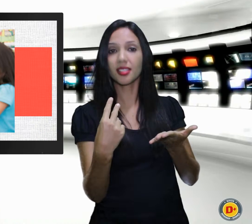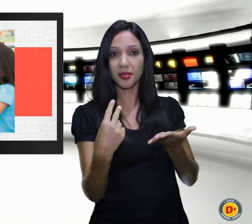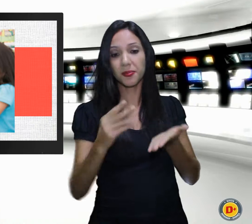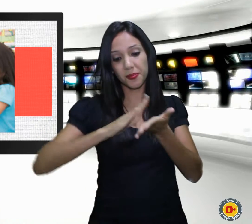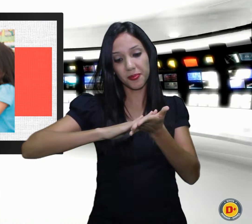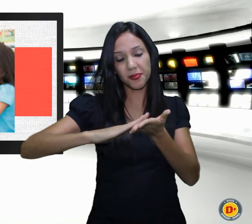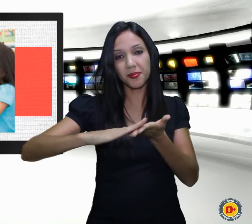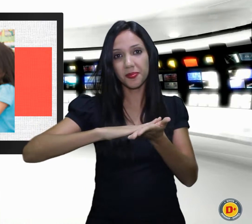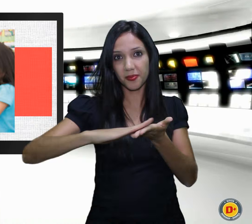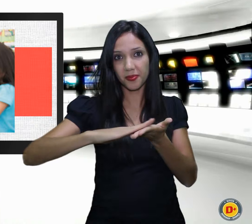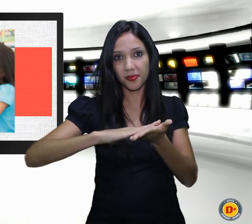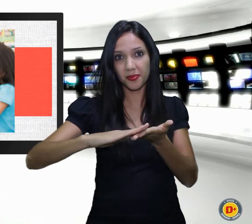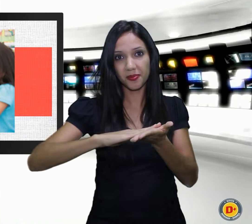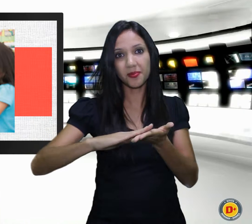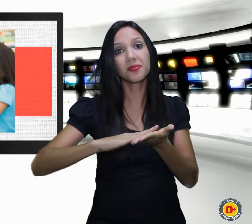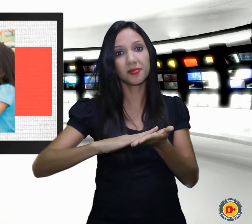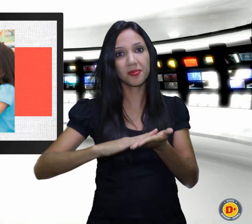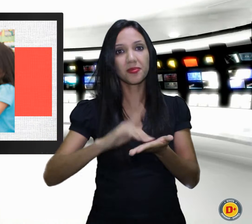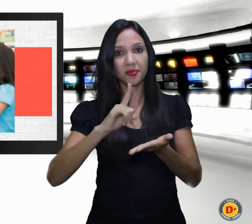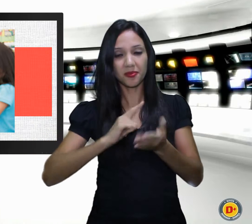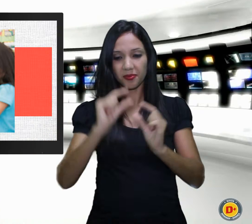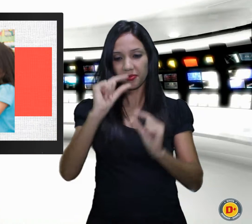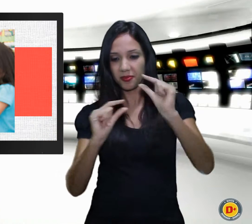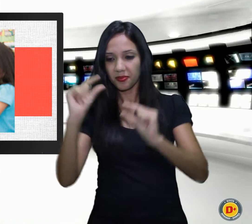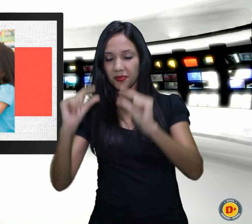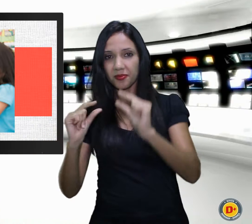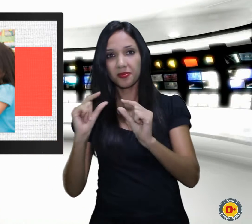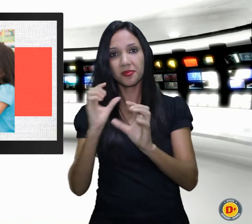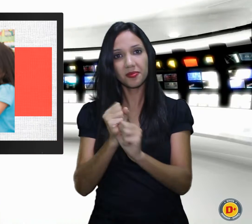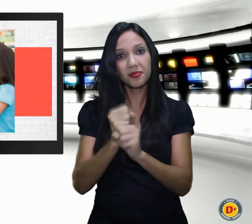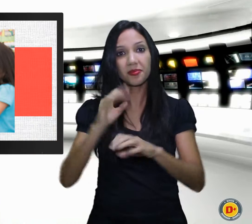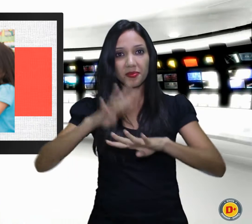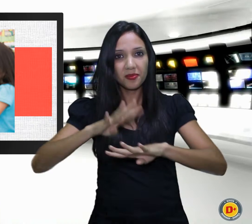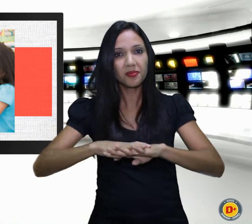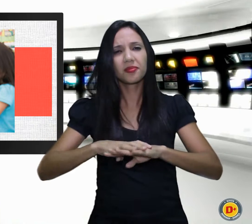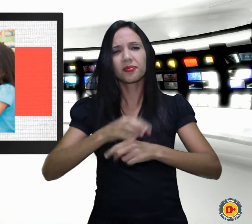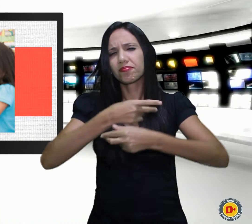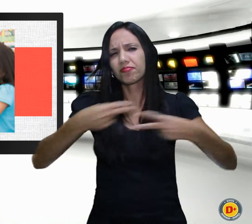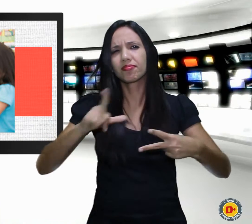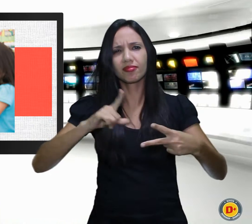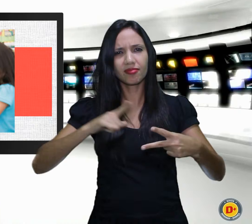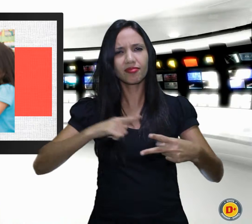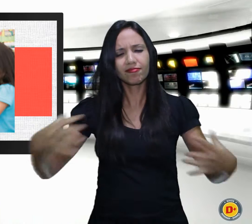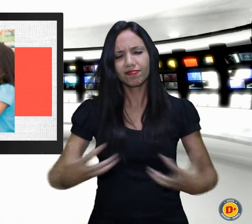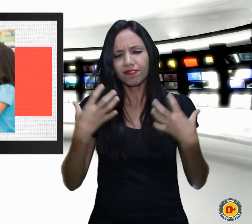Braille, do Soroban, da orientação e mobilidade, das atividades de vida autônoma,